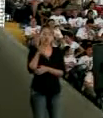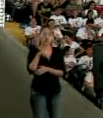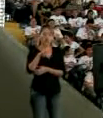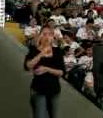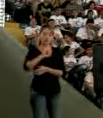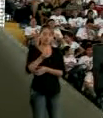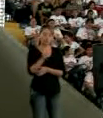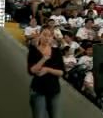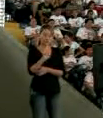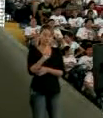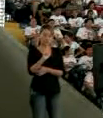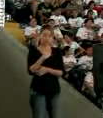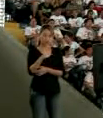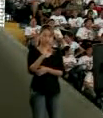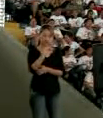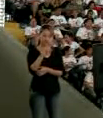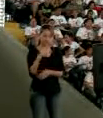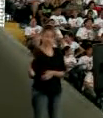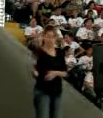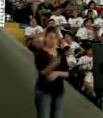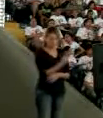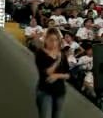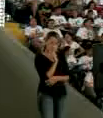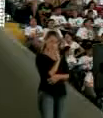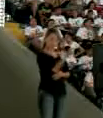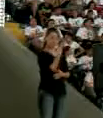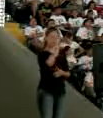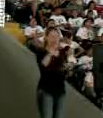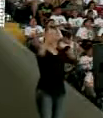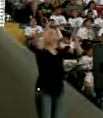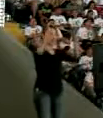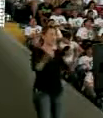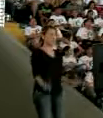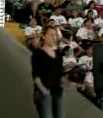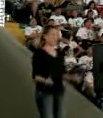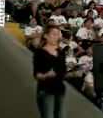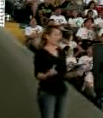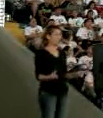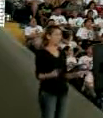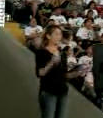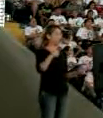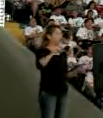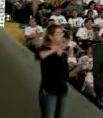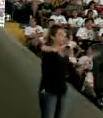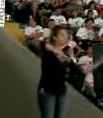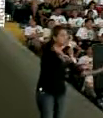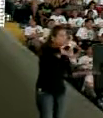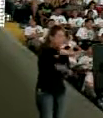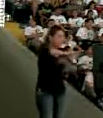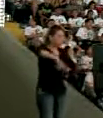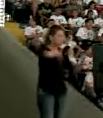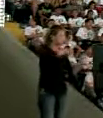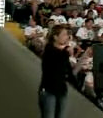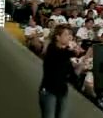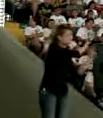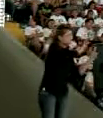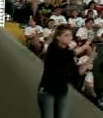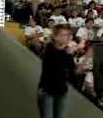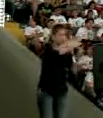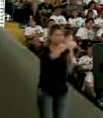inconfidência são sinônimos que querem dizer conspiração. São movimentos de conspiração,